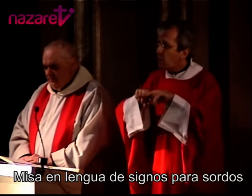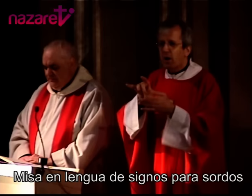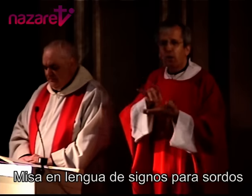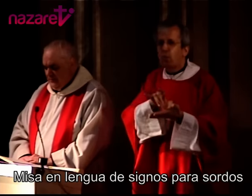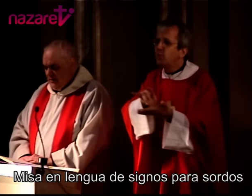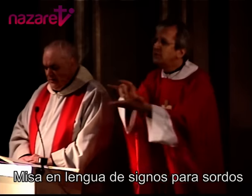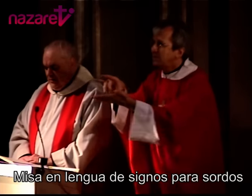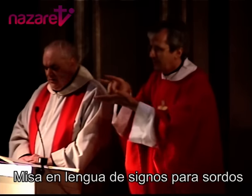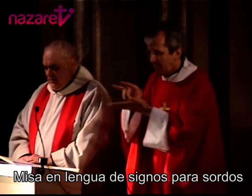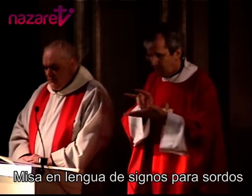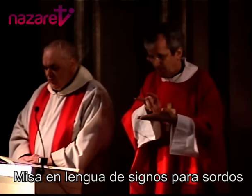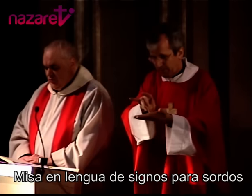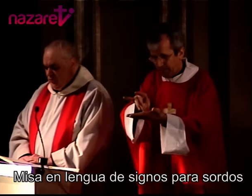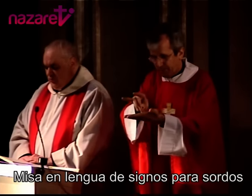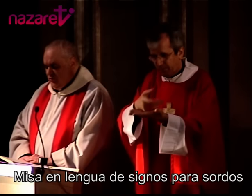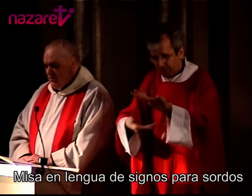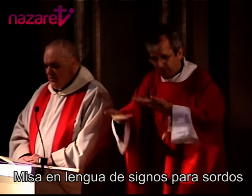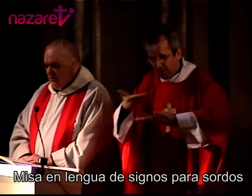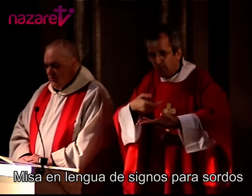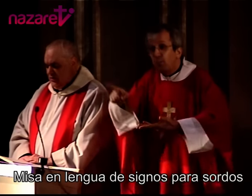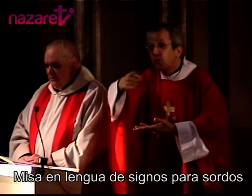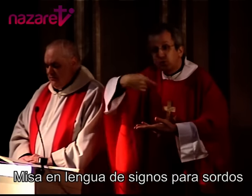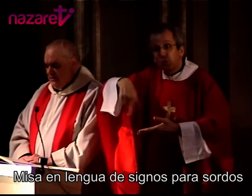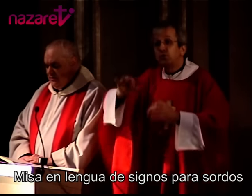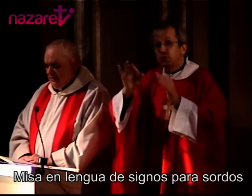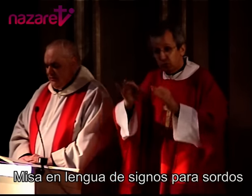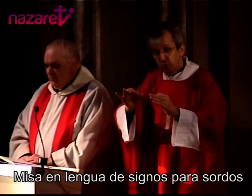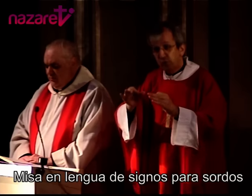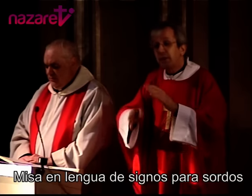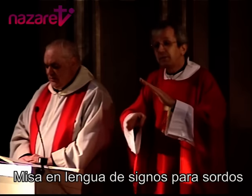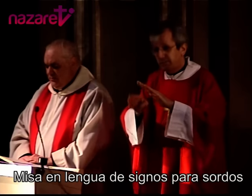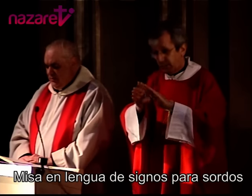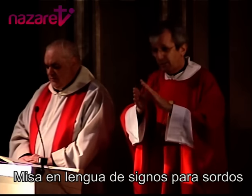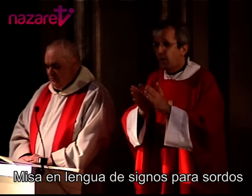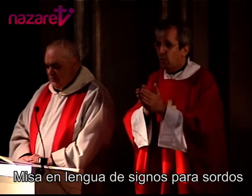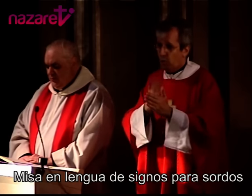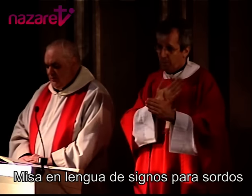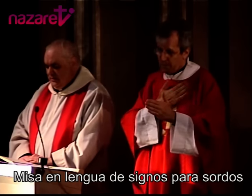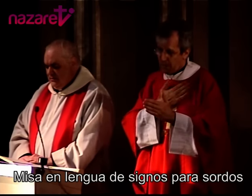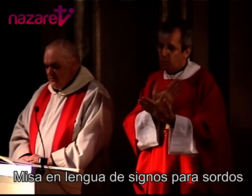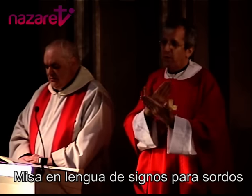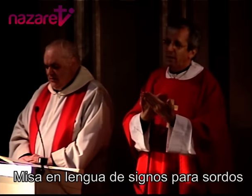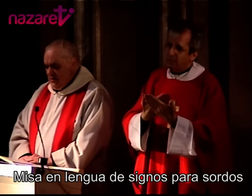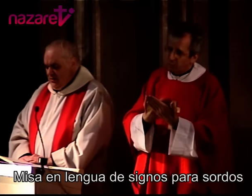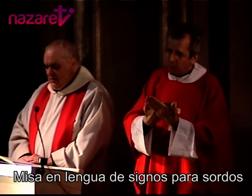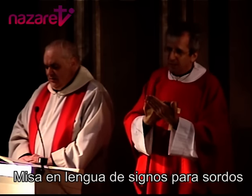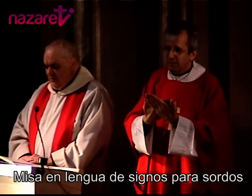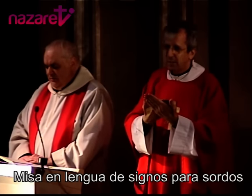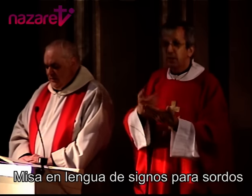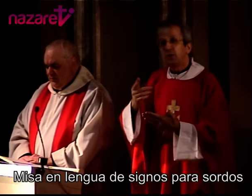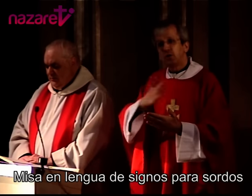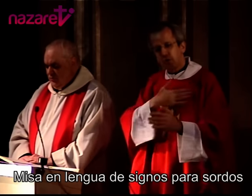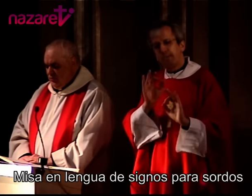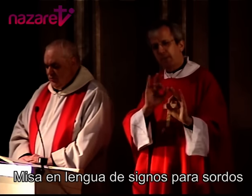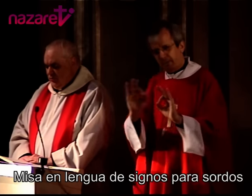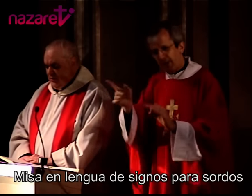sirve. Vosotros sois los que habéis perseverado conmigo en mis pruebas, y yo